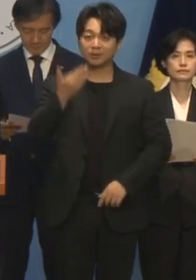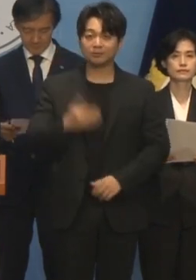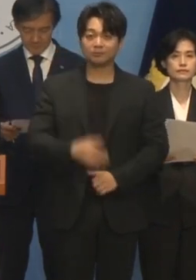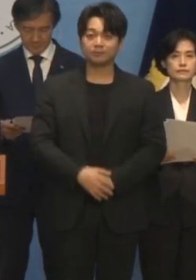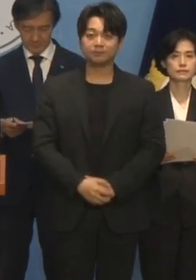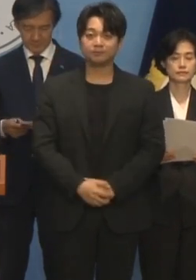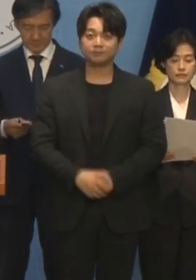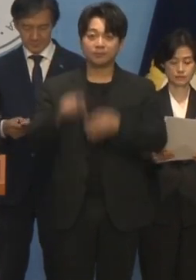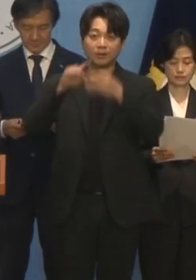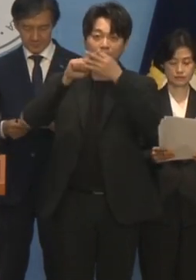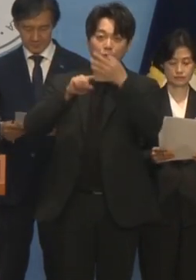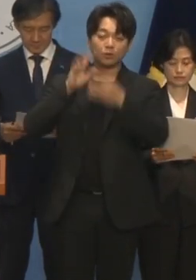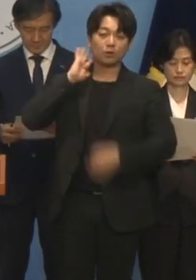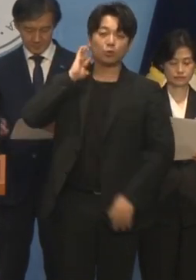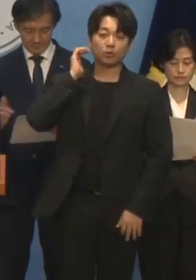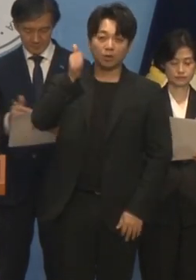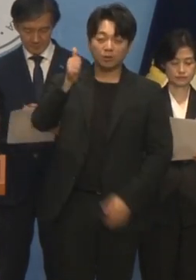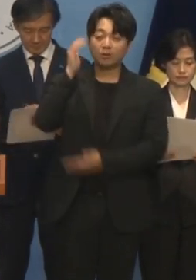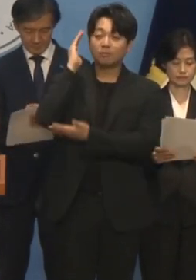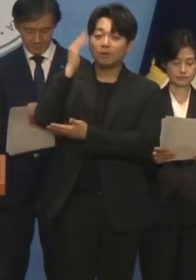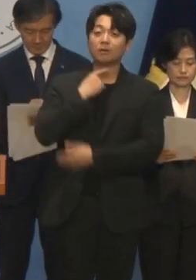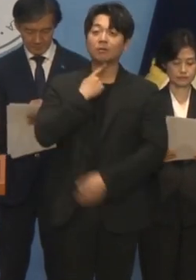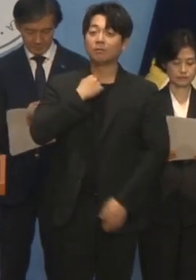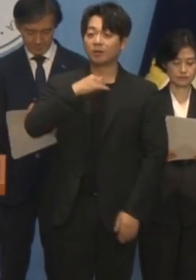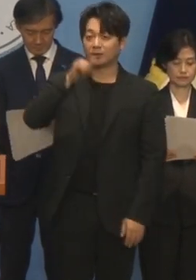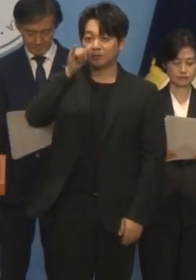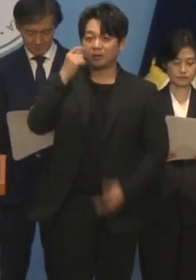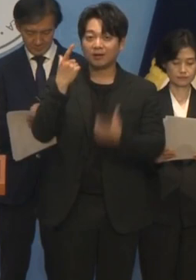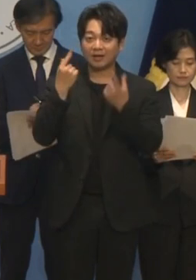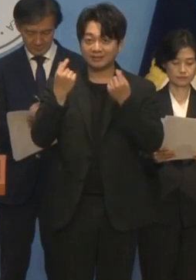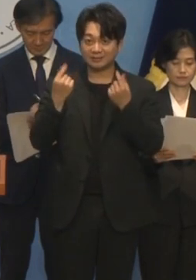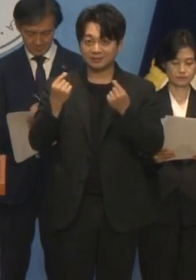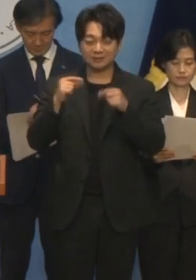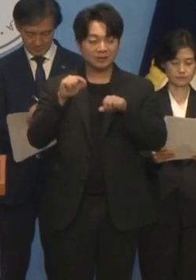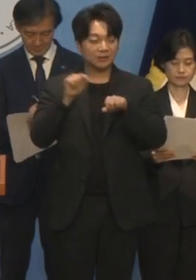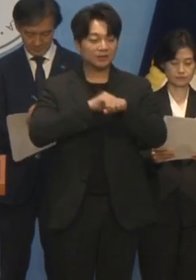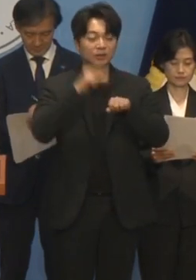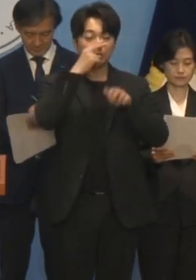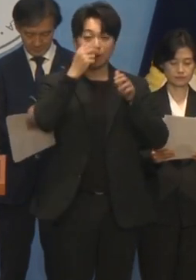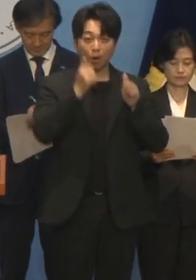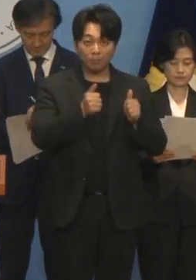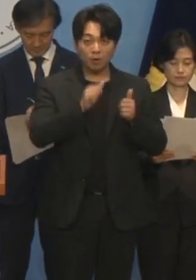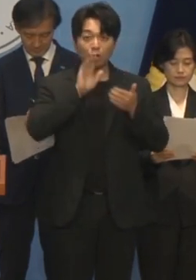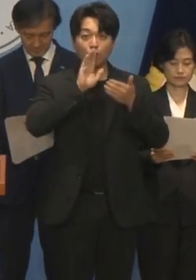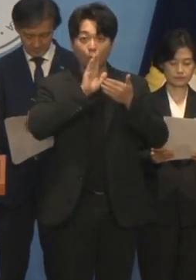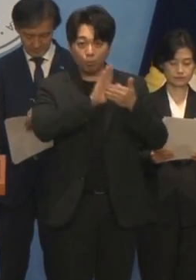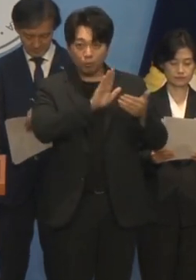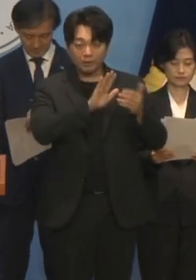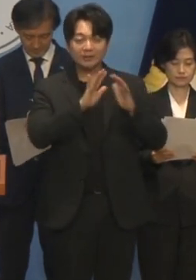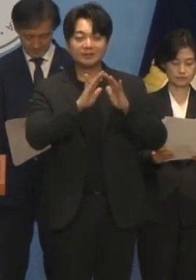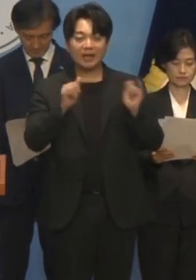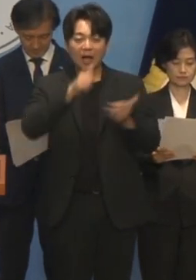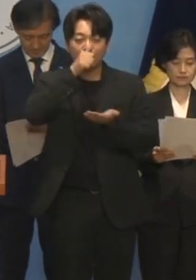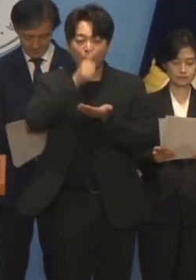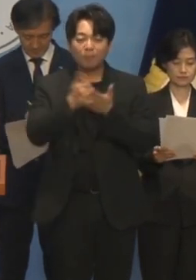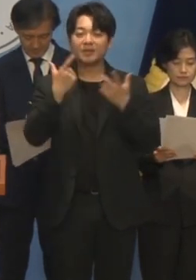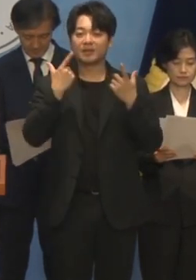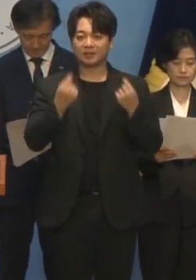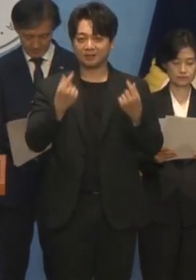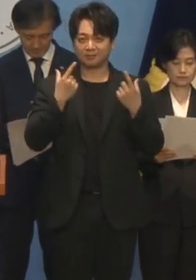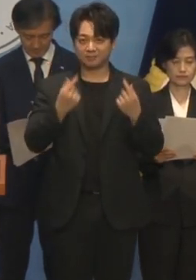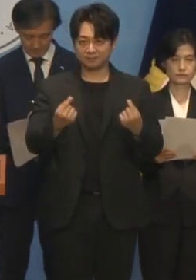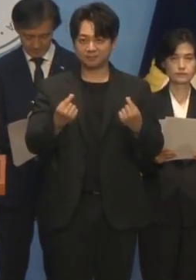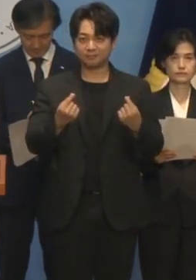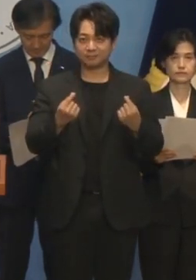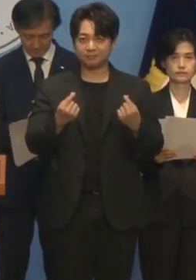대통령이 일찍이 말한 바 있습니다. 특검을 거부하는 자가 범인이다. 특검과